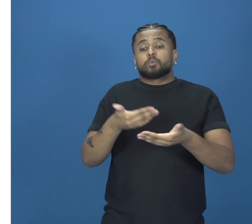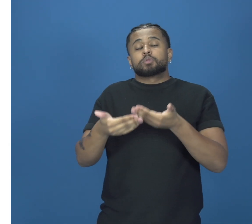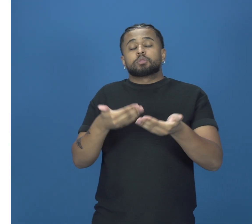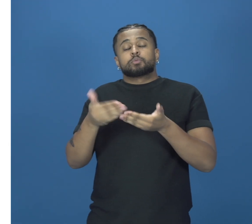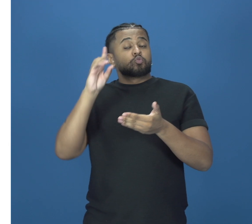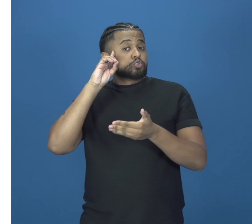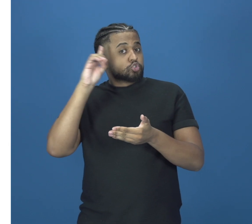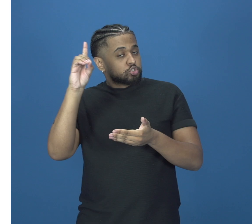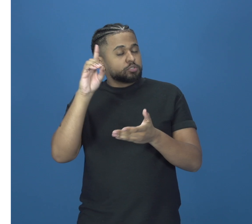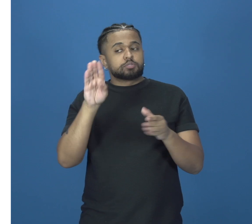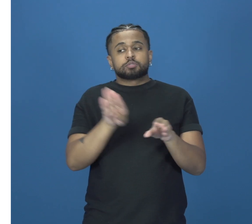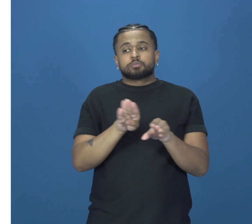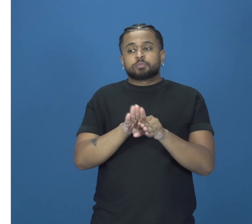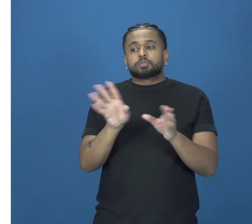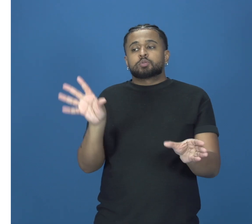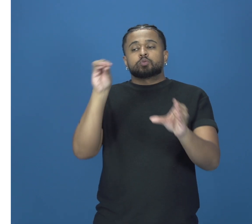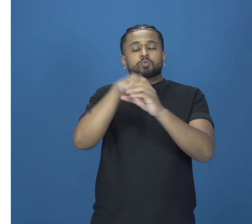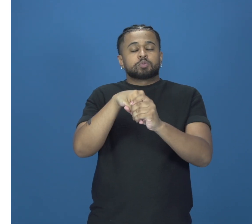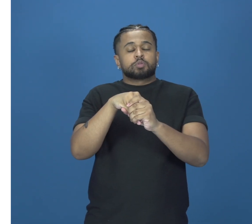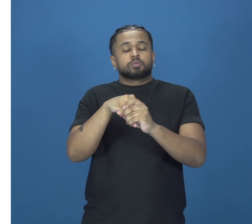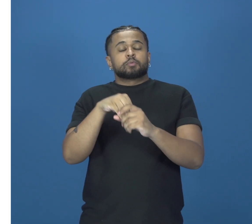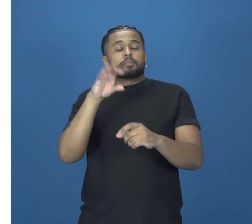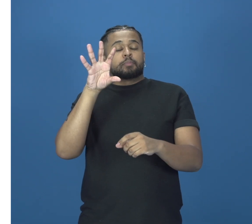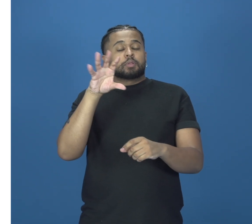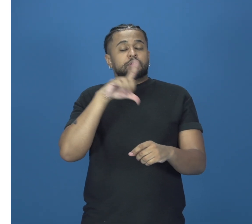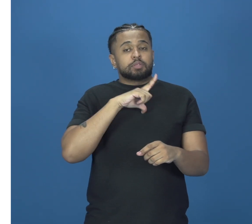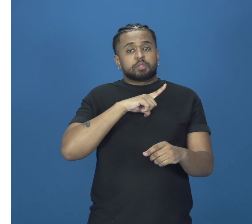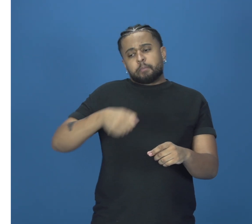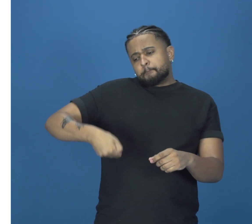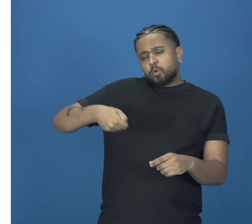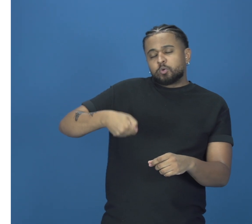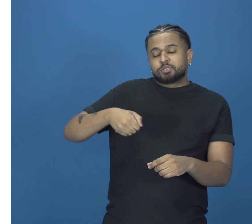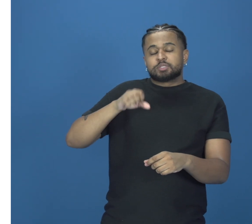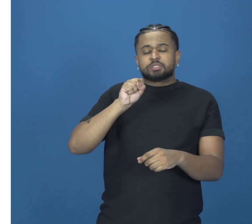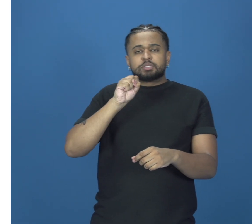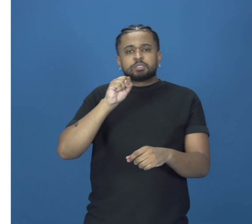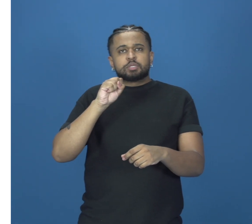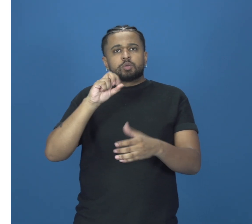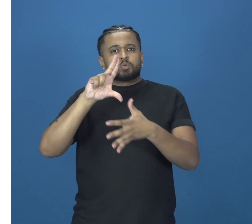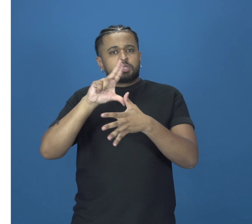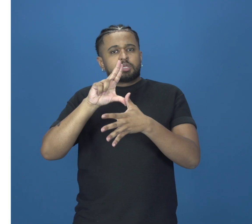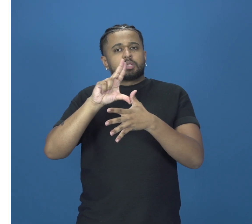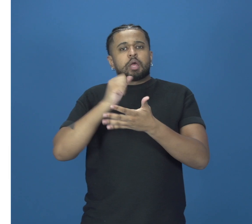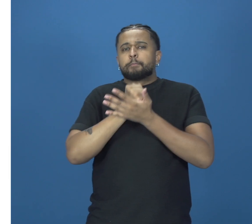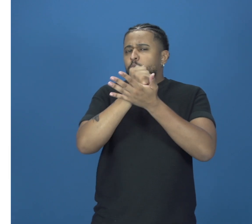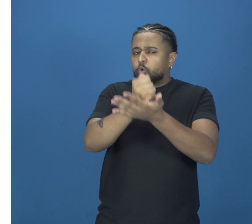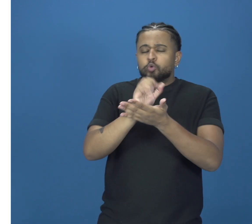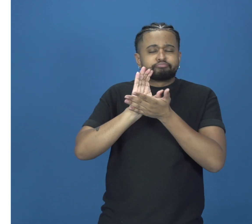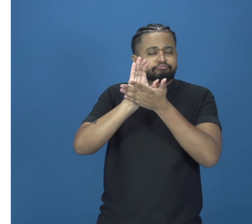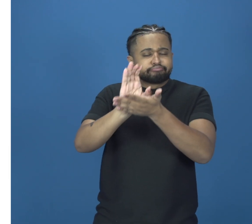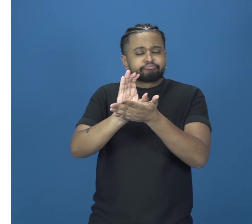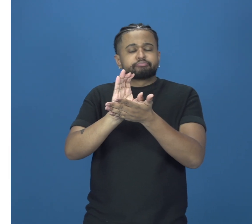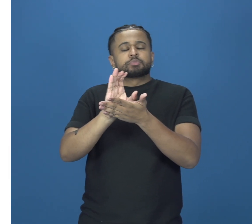procedimentos, datas e critérios para a inclusão em auxílios do Programa de Assistência Estudantil serão publicados em edital próprio